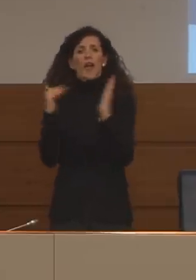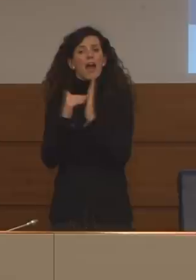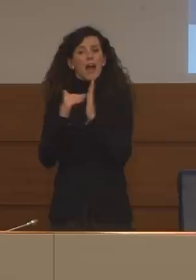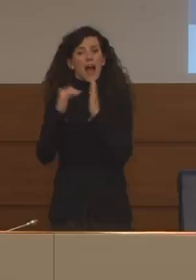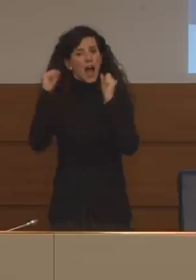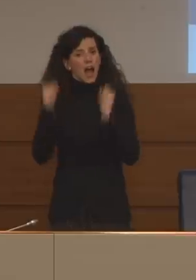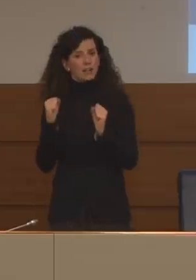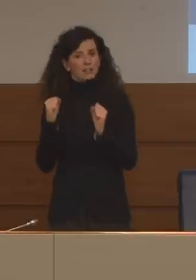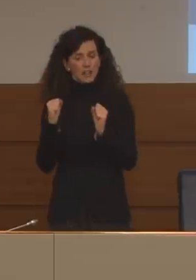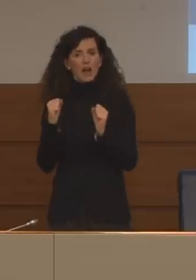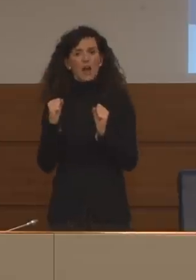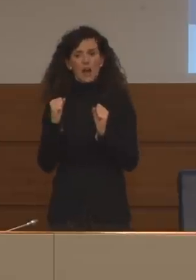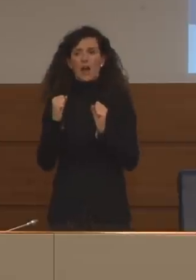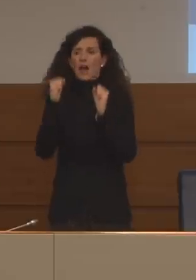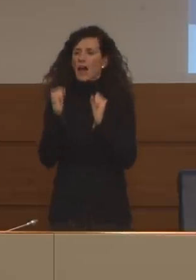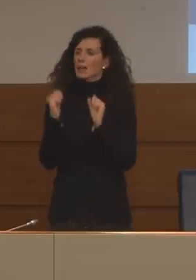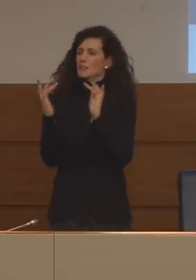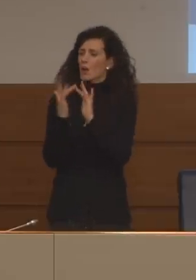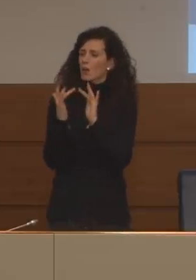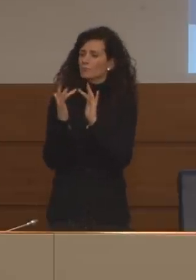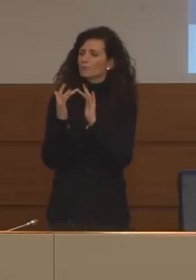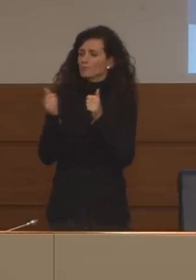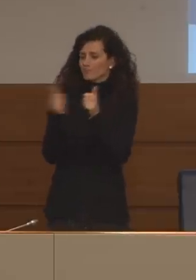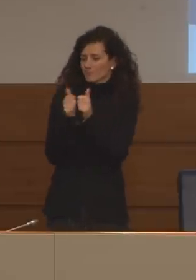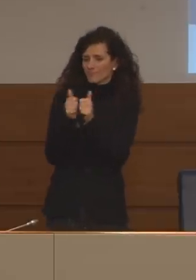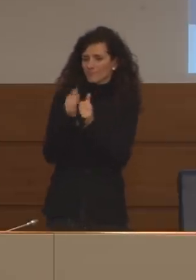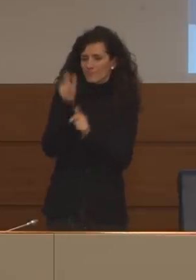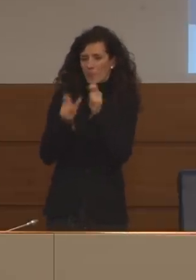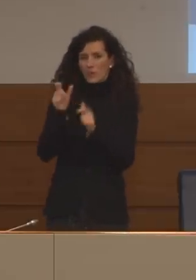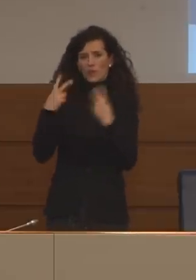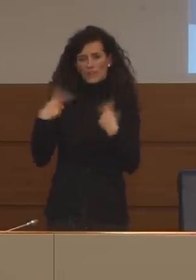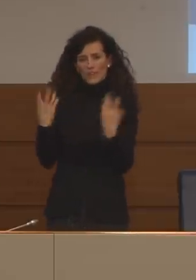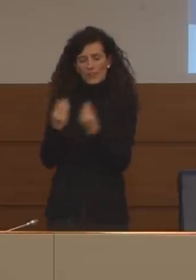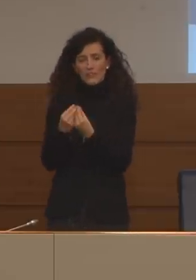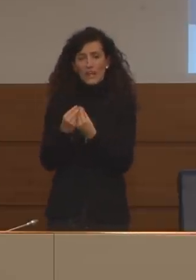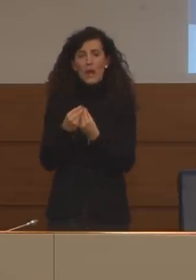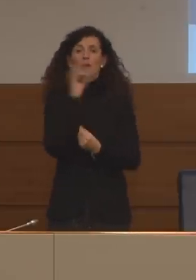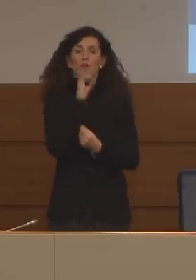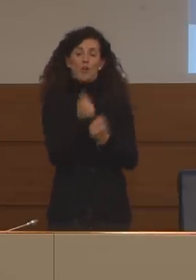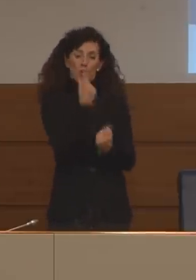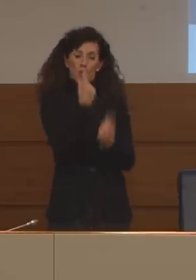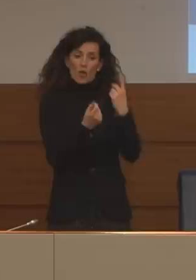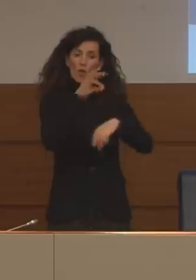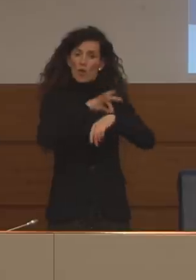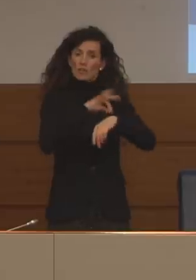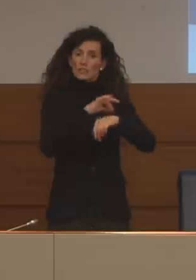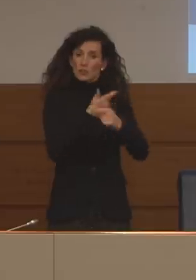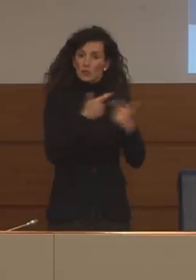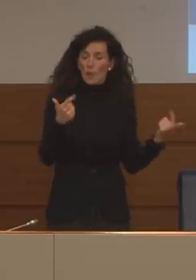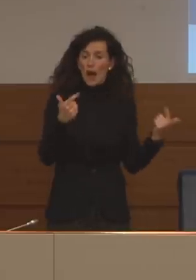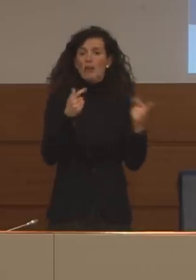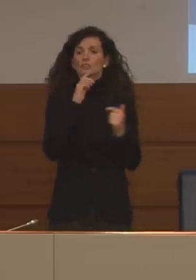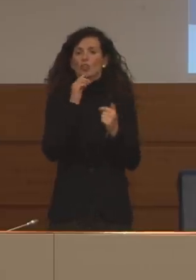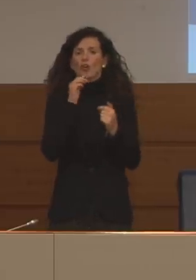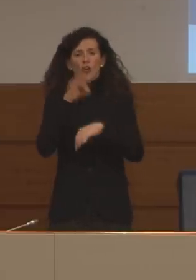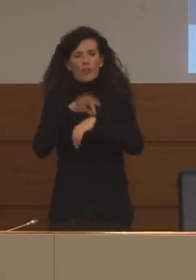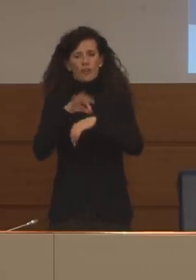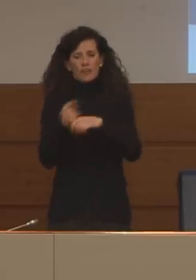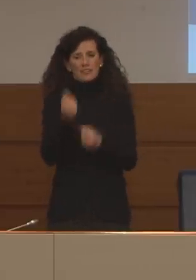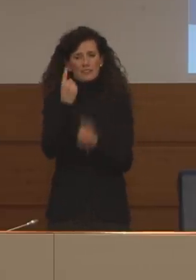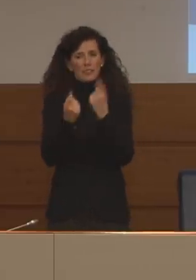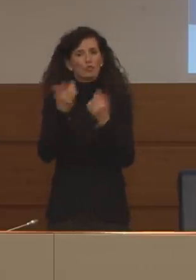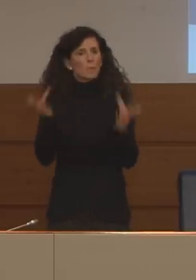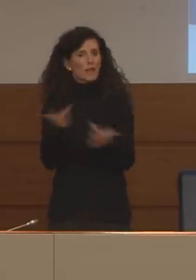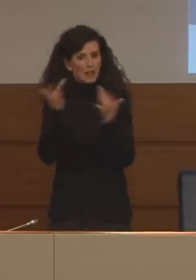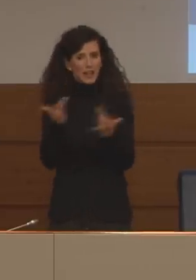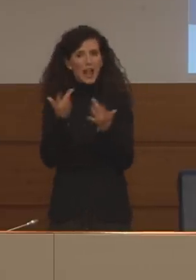o quando si ha a casa perché positivi o asintomatici o bauci sintomatici ricordando che